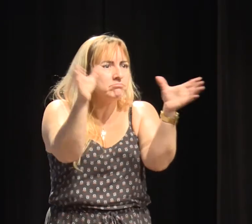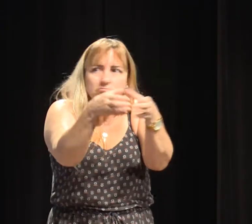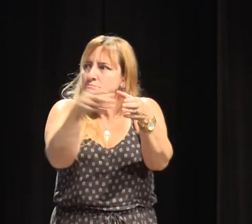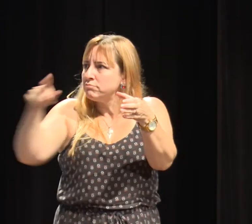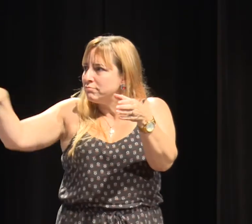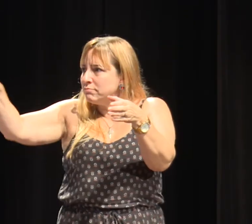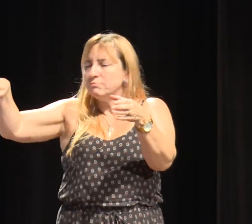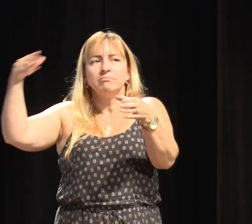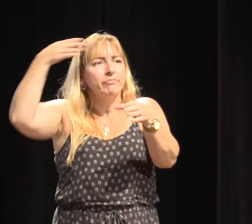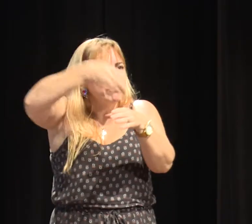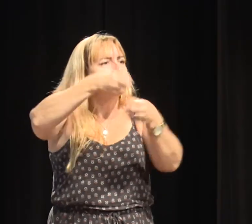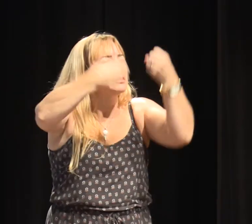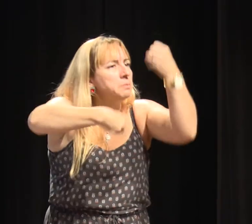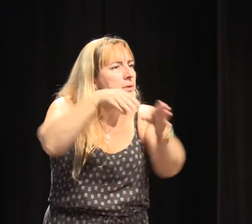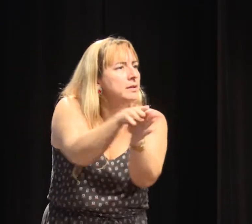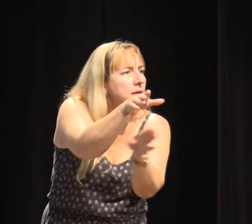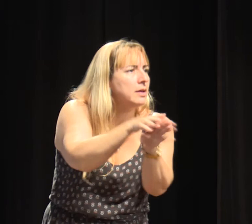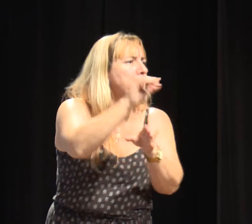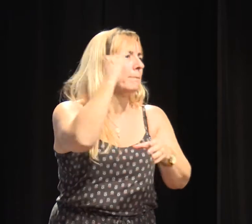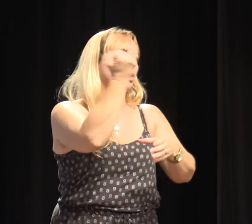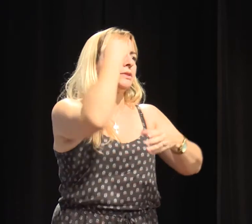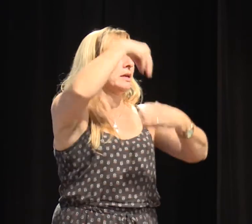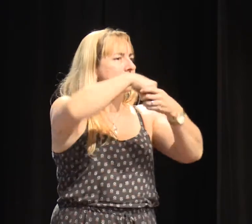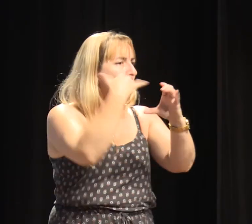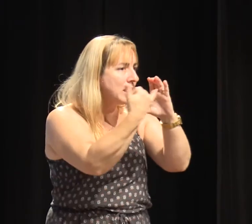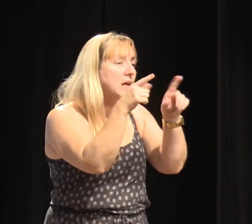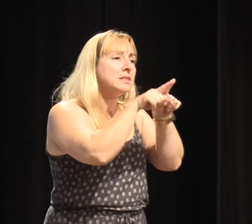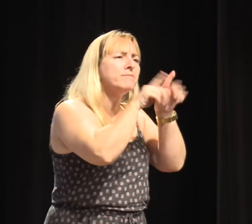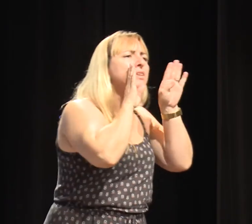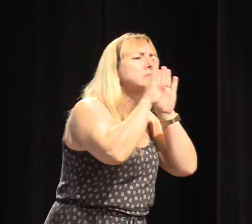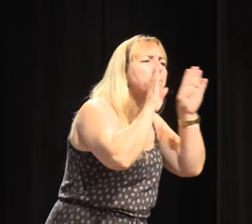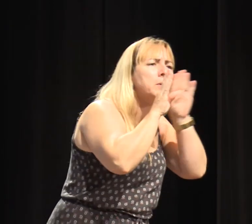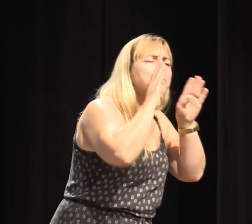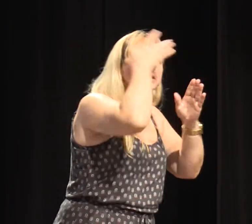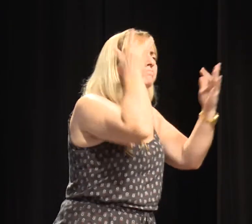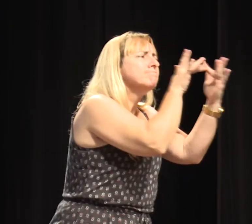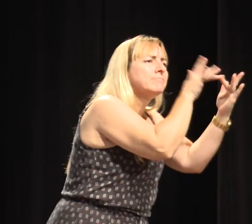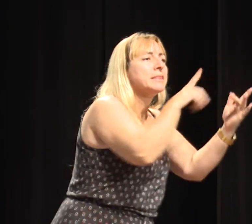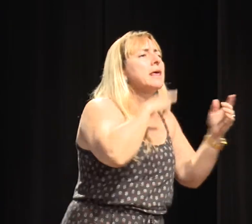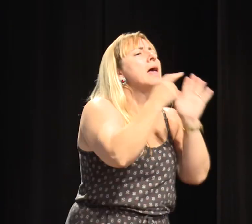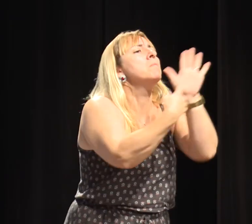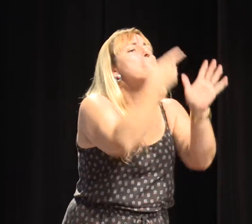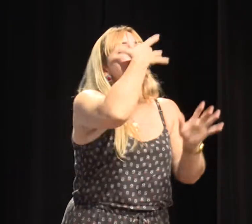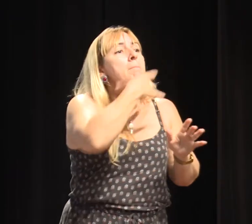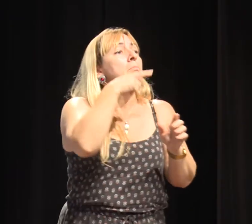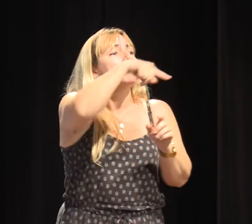tiveram outras pessoas convidadas para esclarecer algumas questões sobre isso.